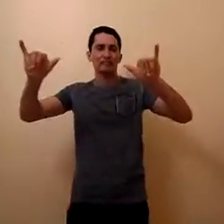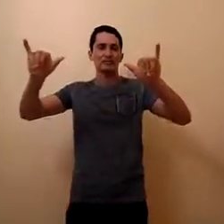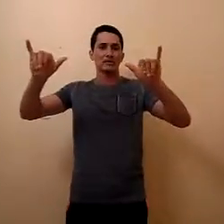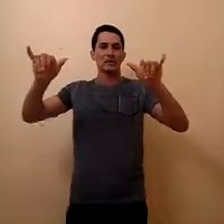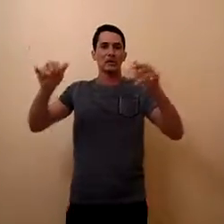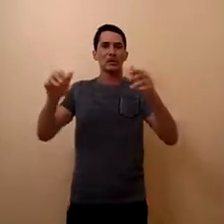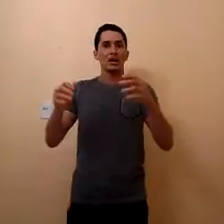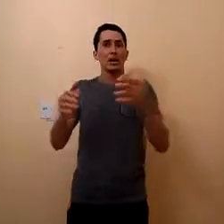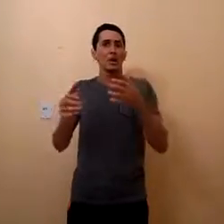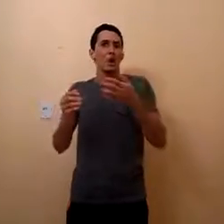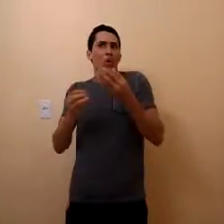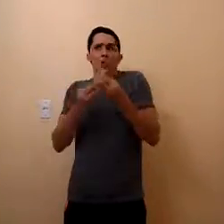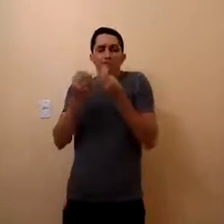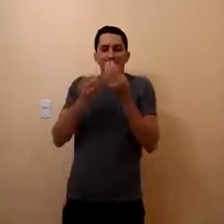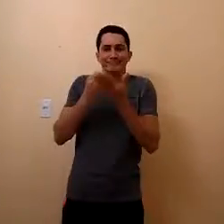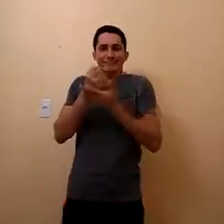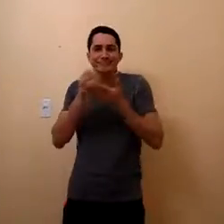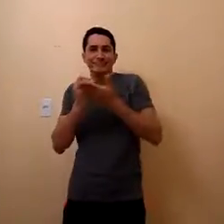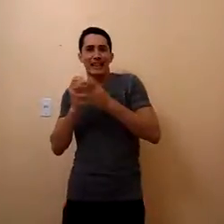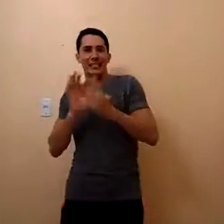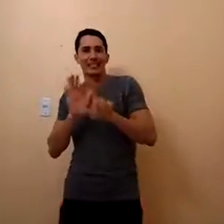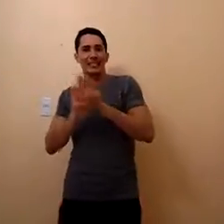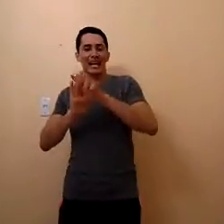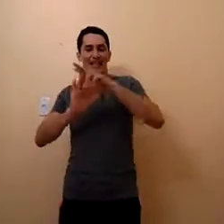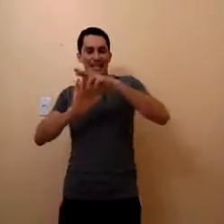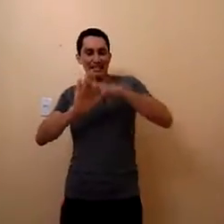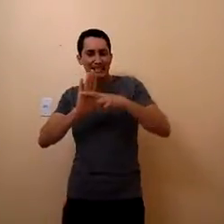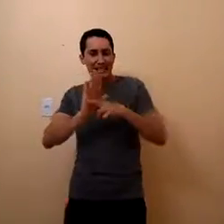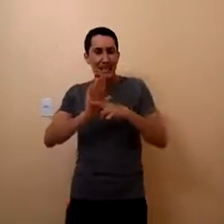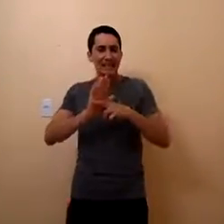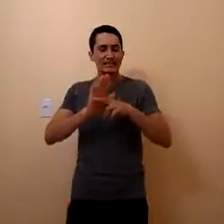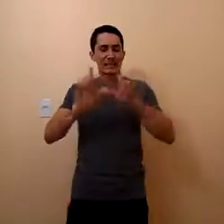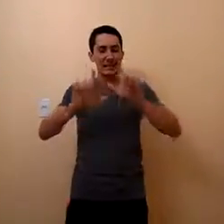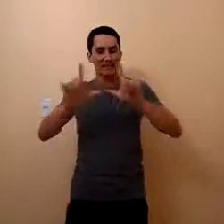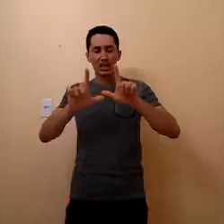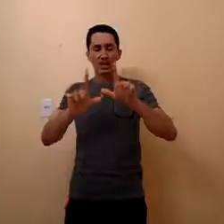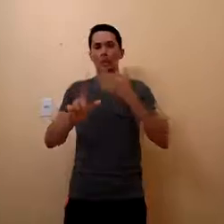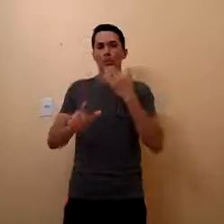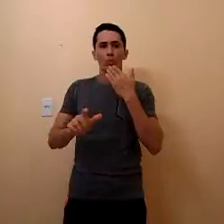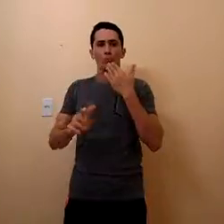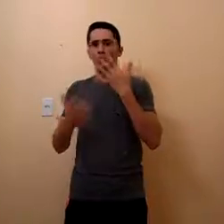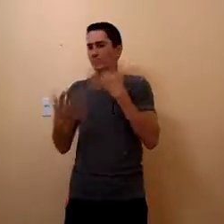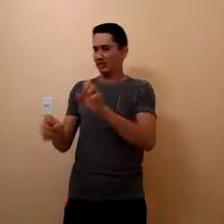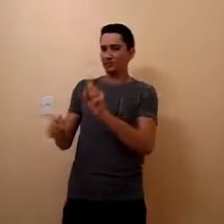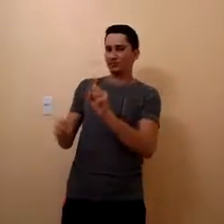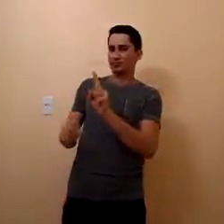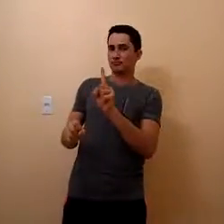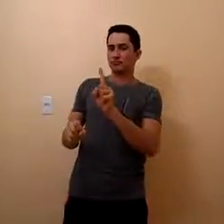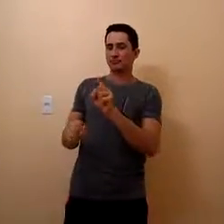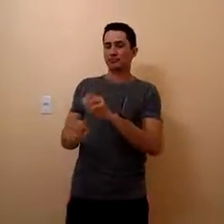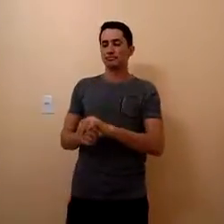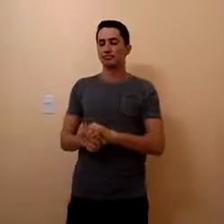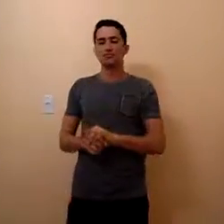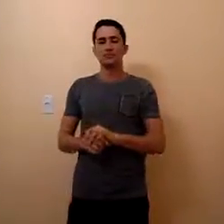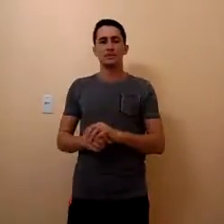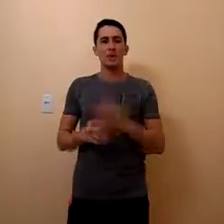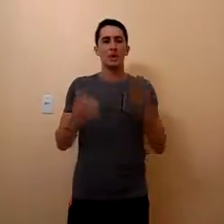nos critérios previstos nos nossos princípios editoriais, o pedido não foi aceito. Completou 1 ano hoje